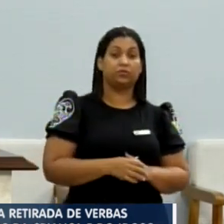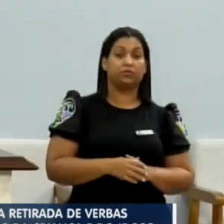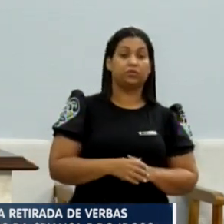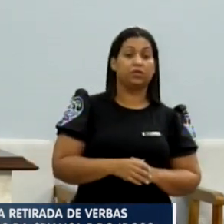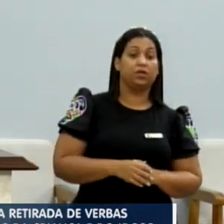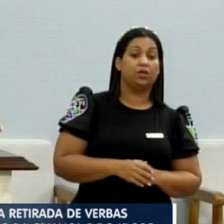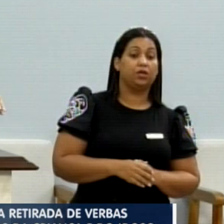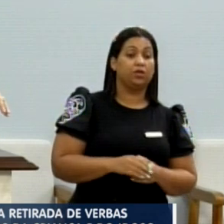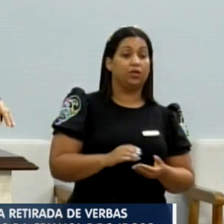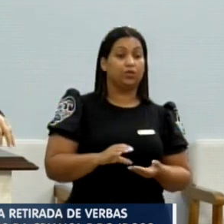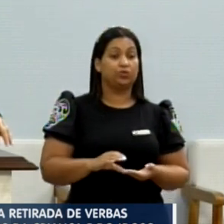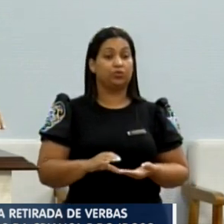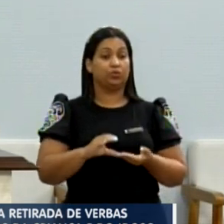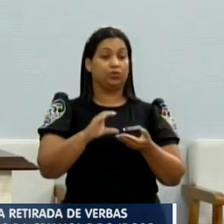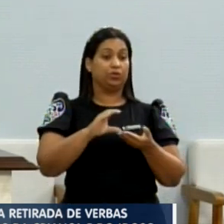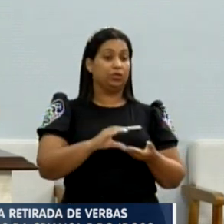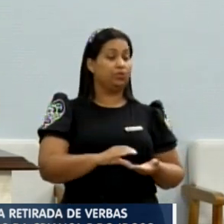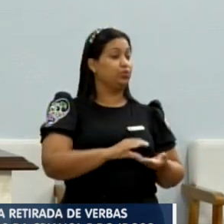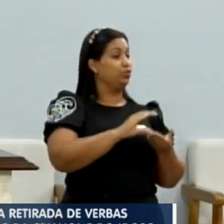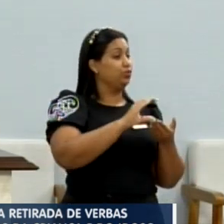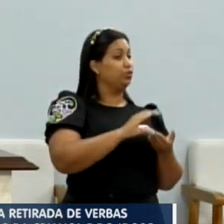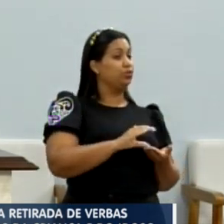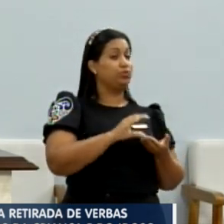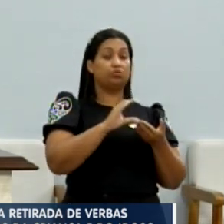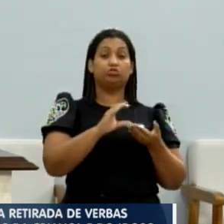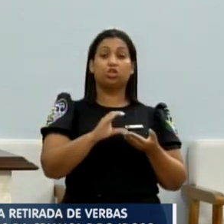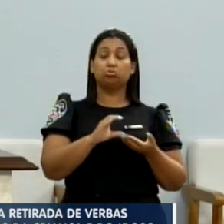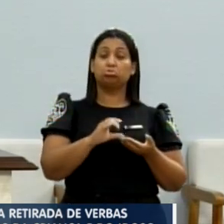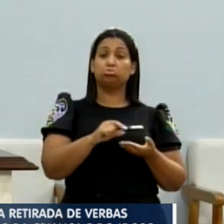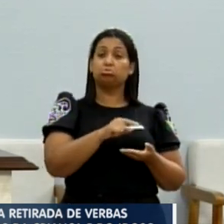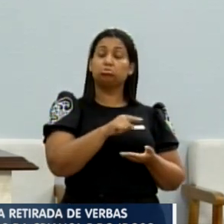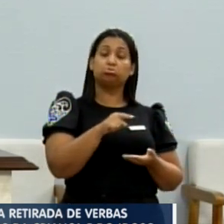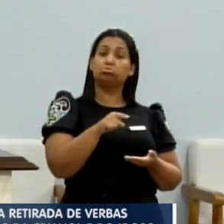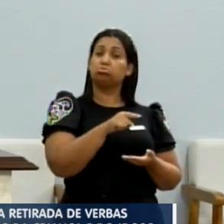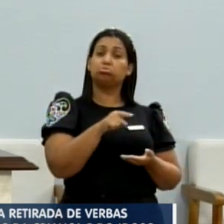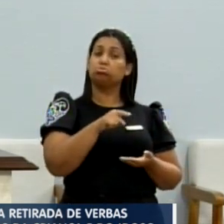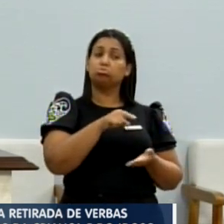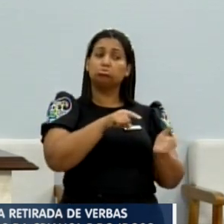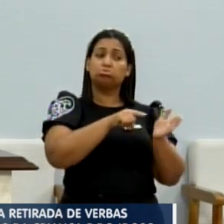conselhos que são consultivos não foram